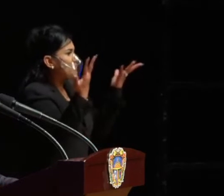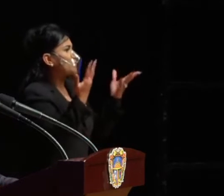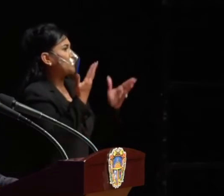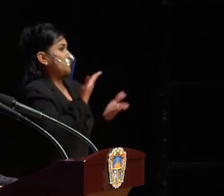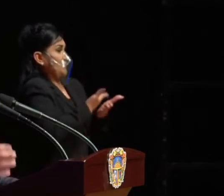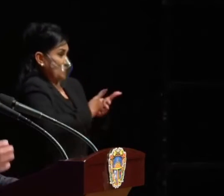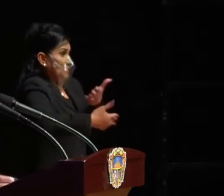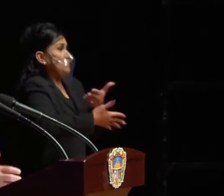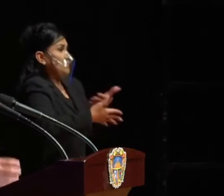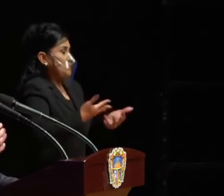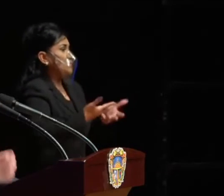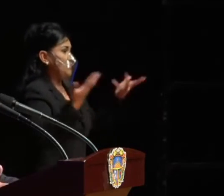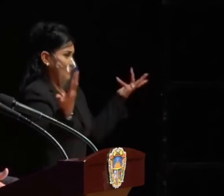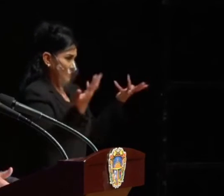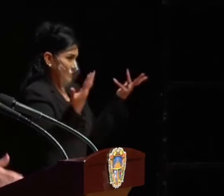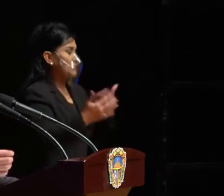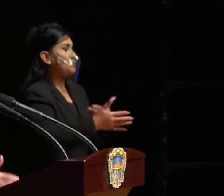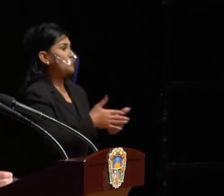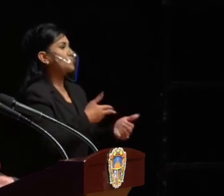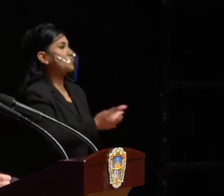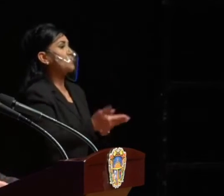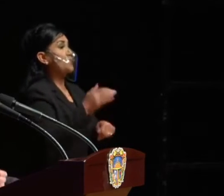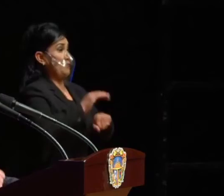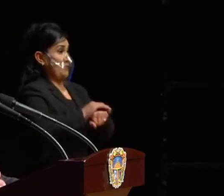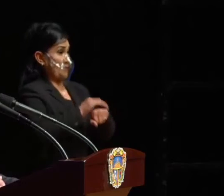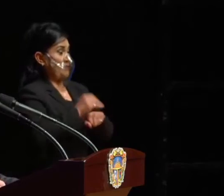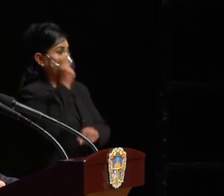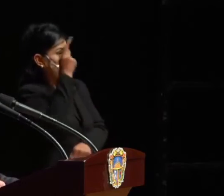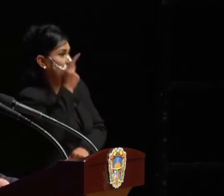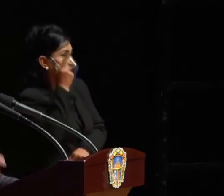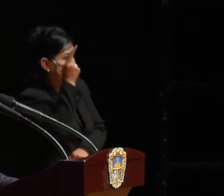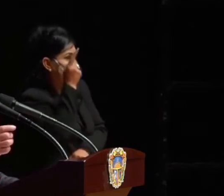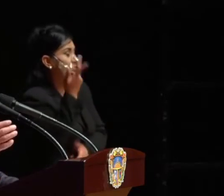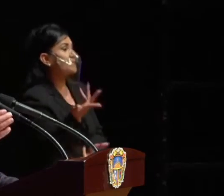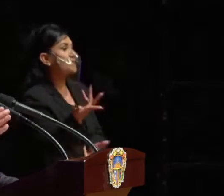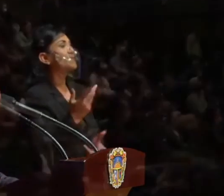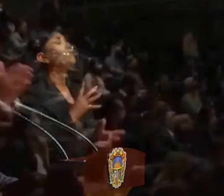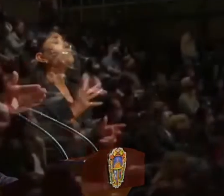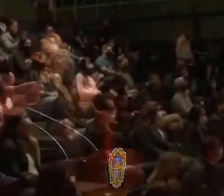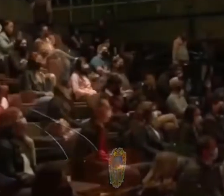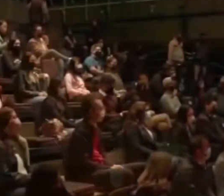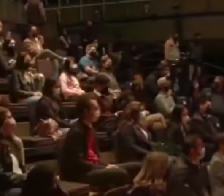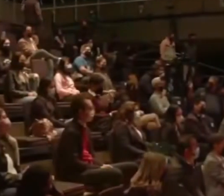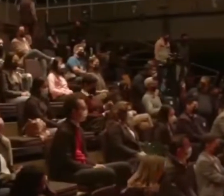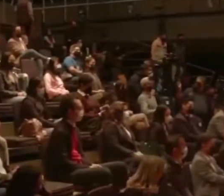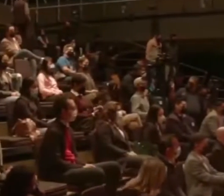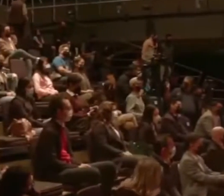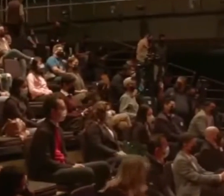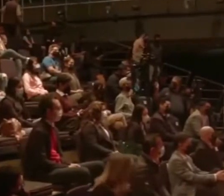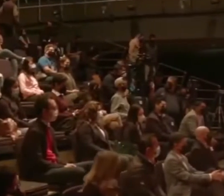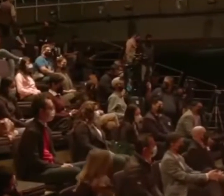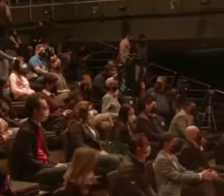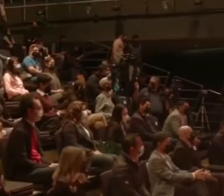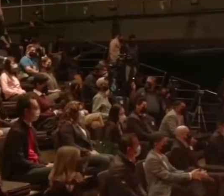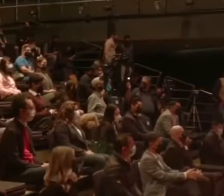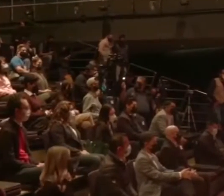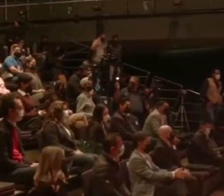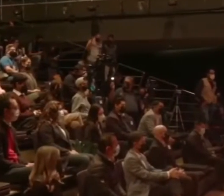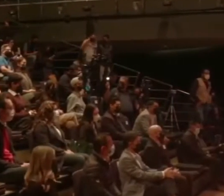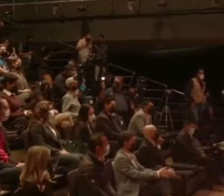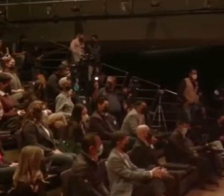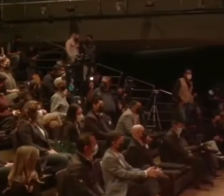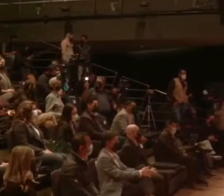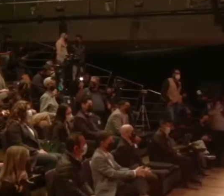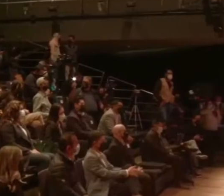hagamos. Como dice nuestro amigo el gobernador Mauricio Curi, juntos adelante, llevemos a